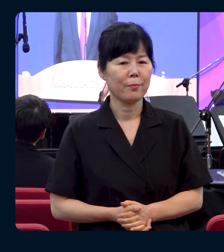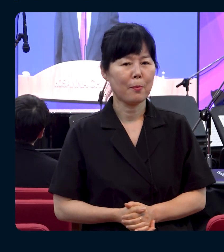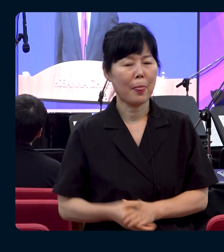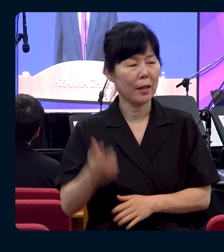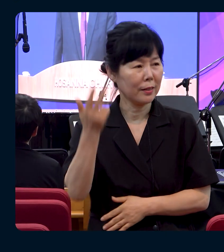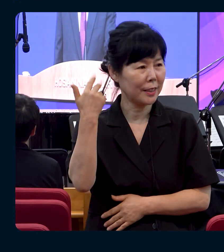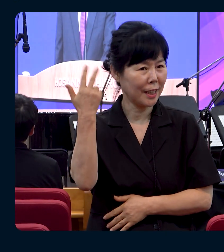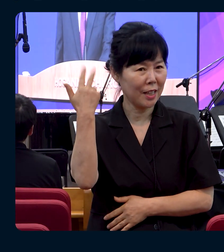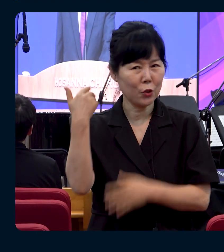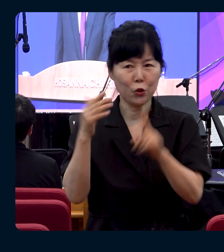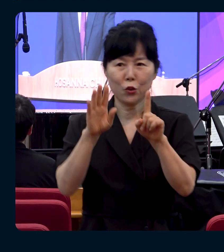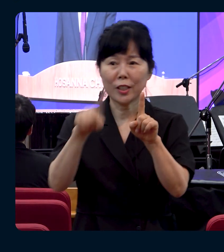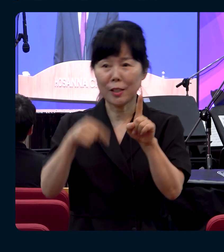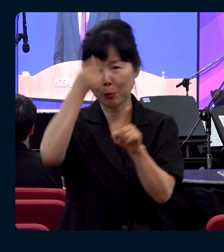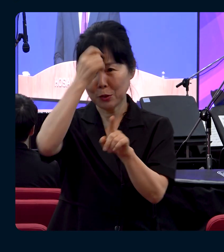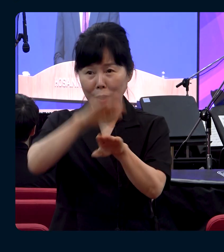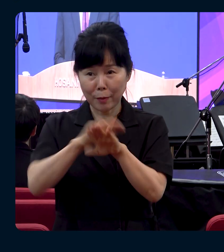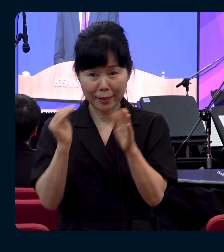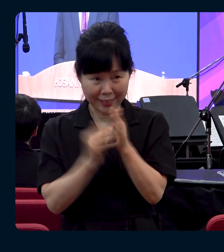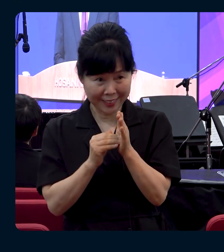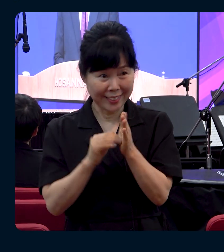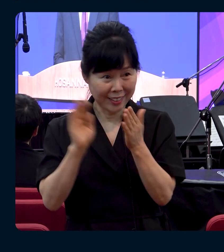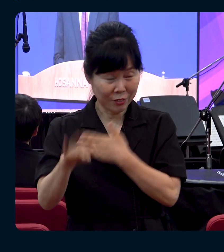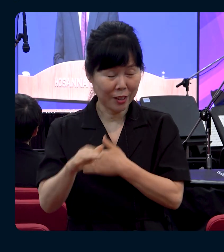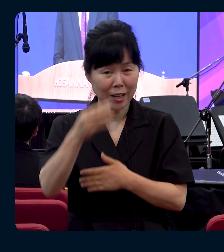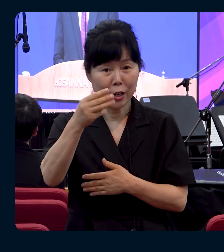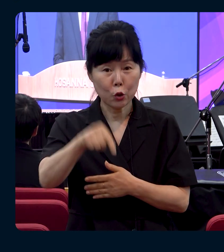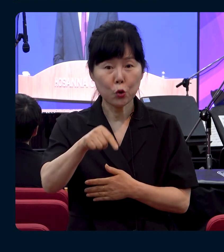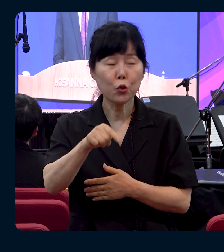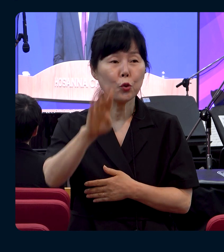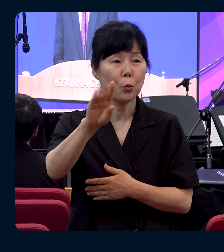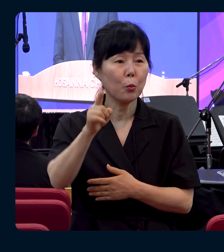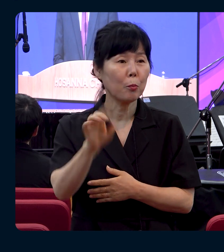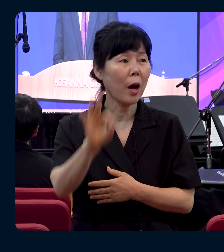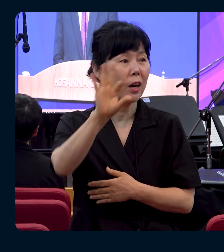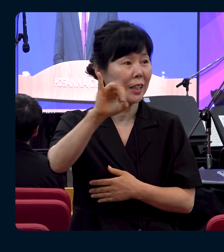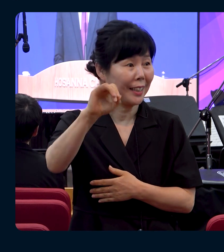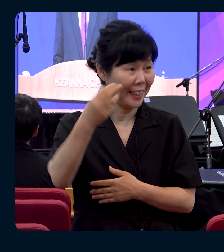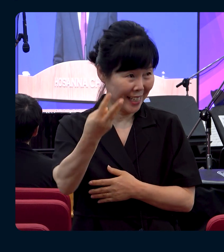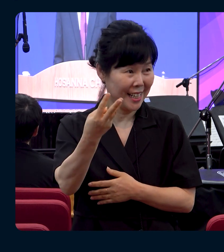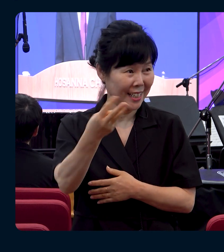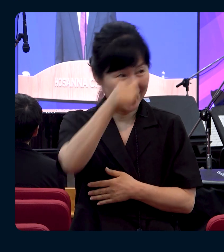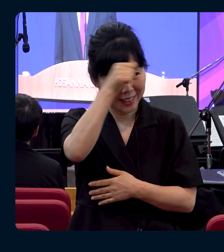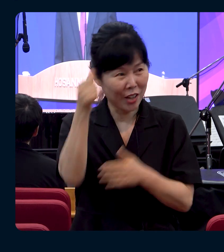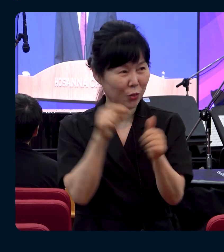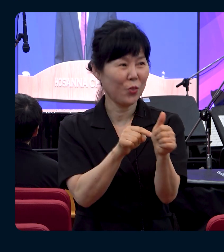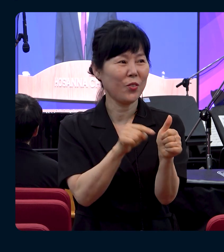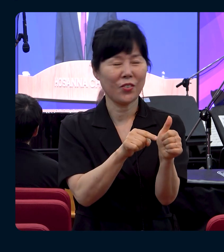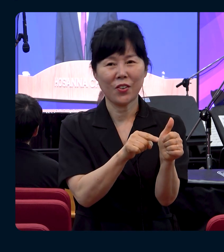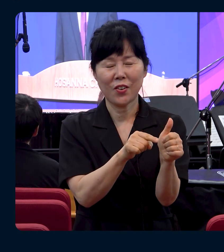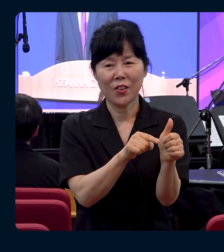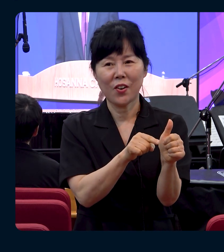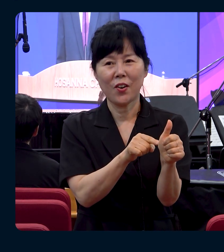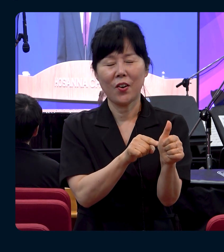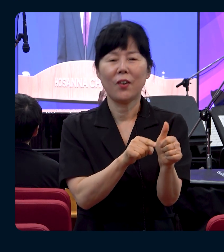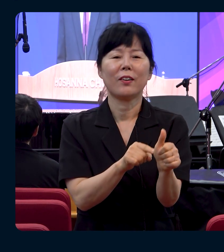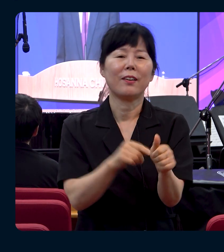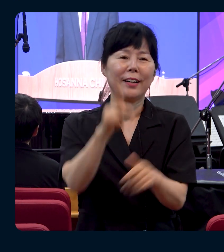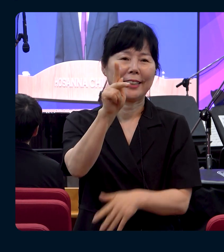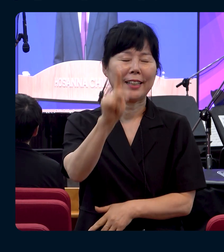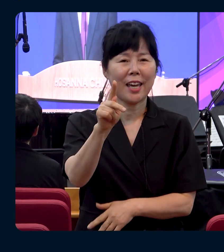지난 주일 일부 예배 후에 유병일 장로님께서 키르키즈로 다시